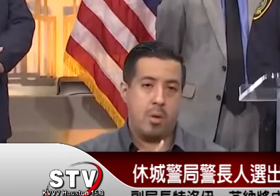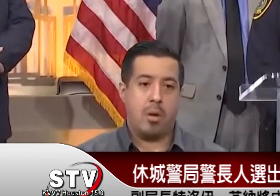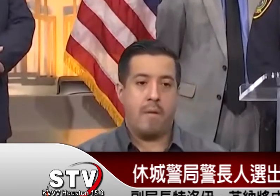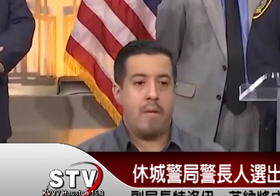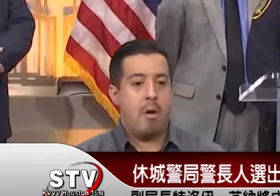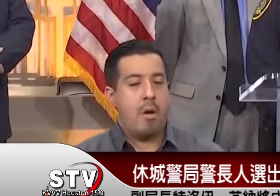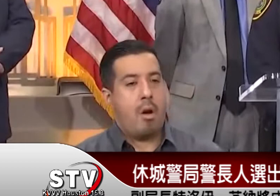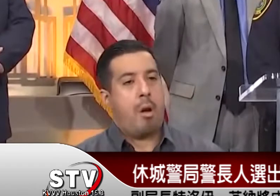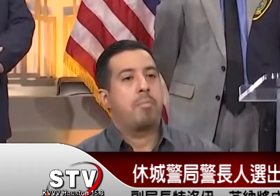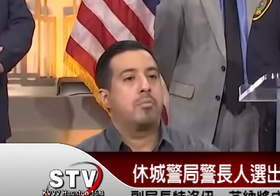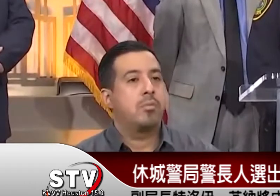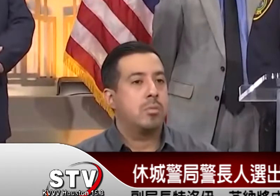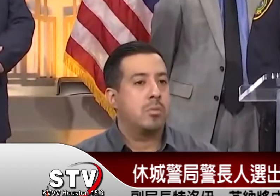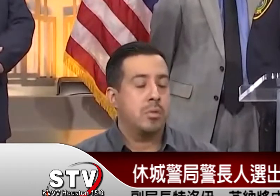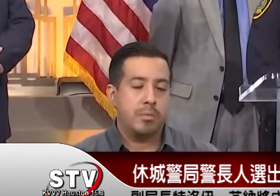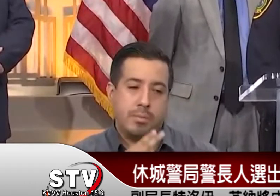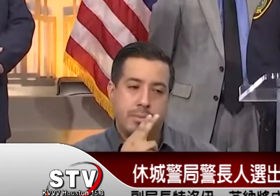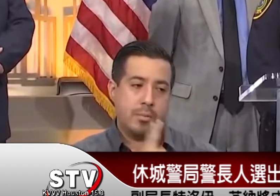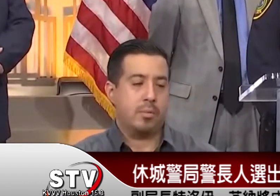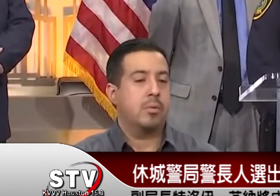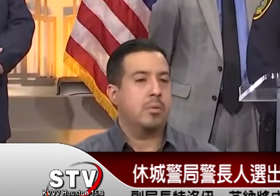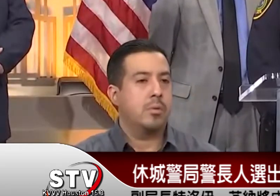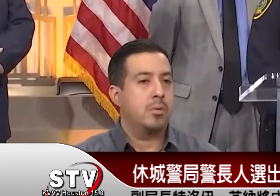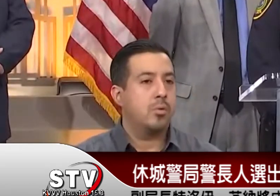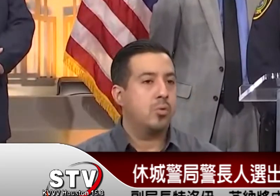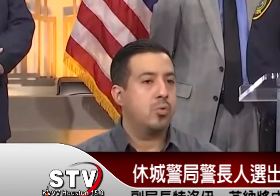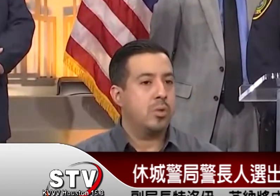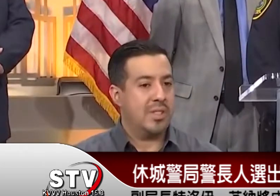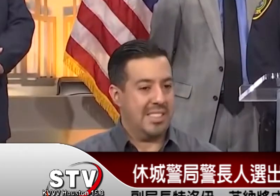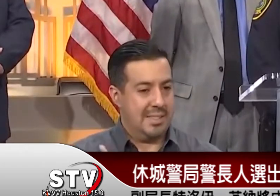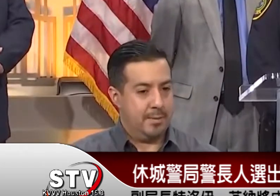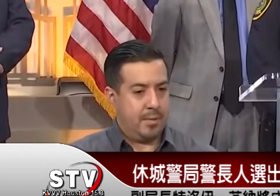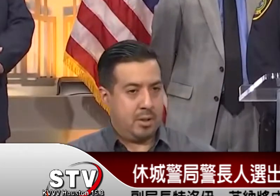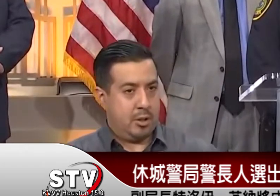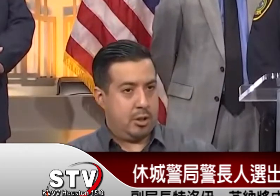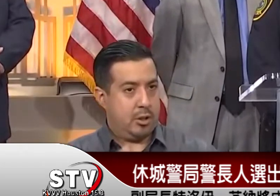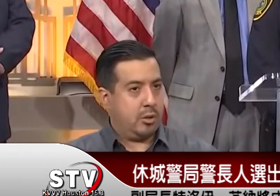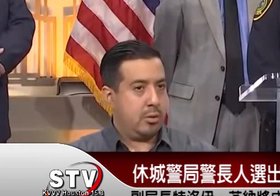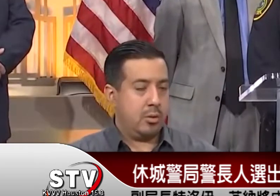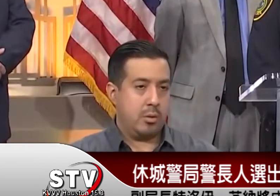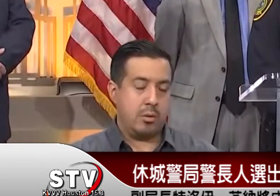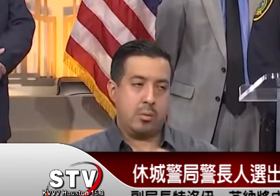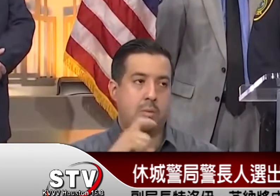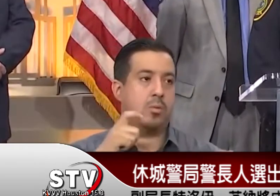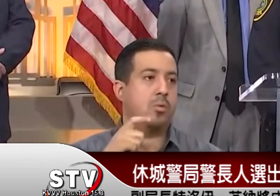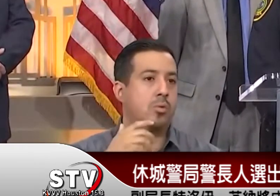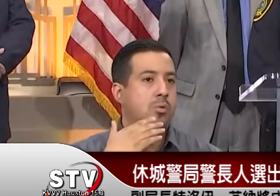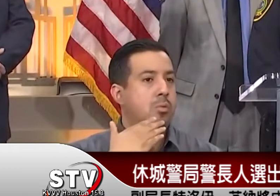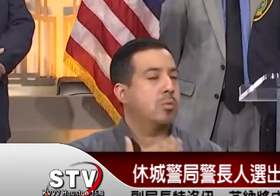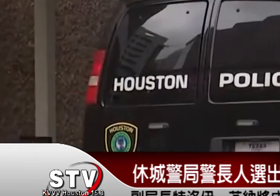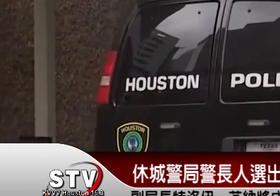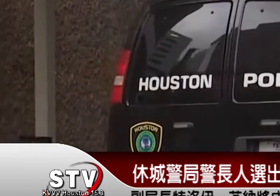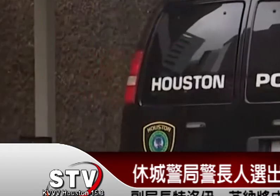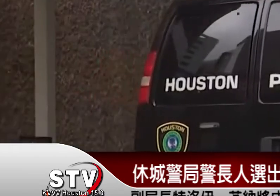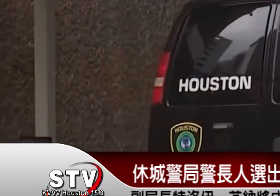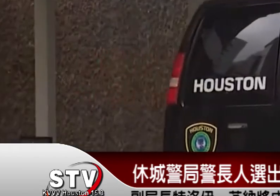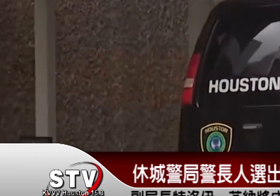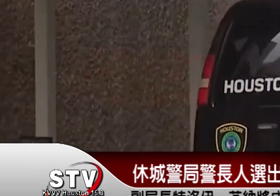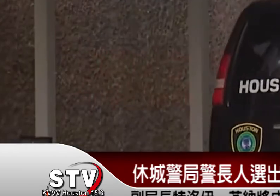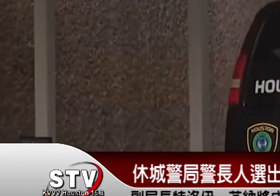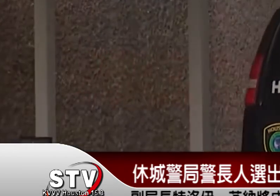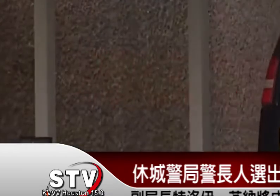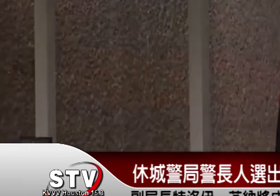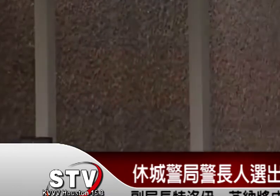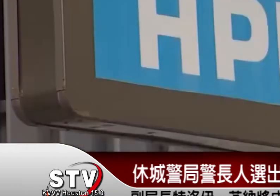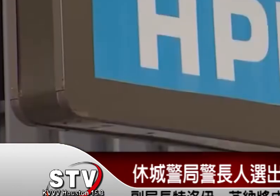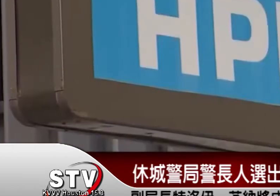斯顿大学 Clear Lake 校区的刑事司法硕士学位。即将卸任的警察局长阿瑟维多